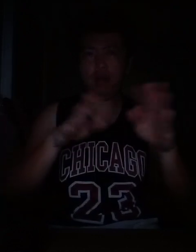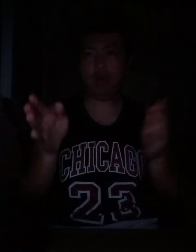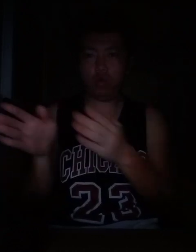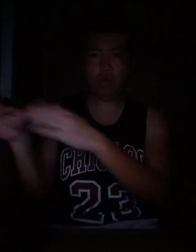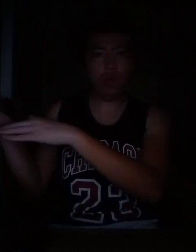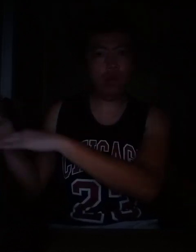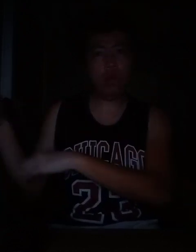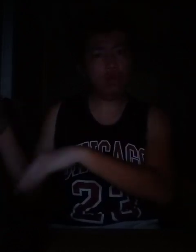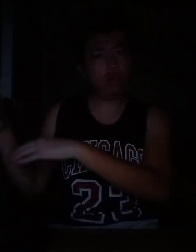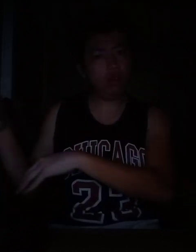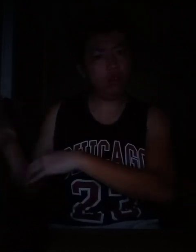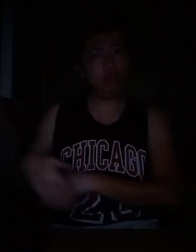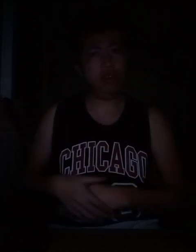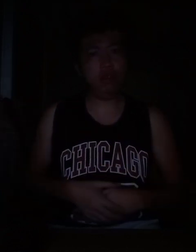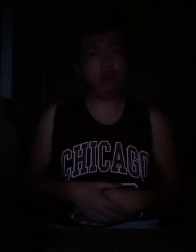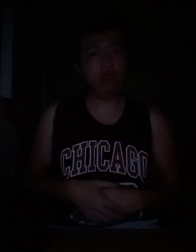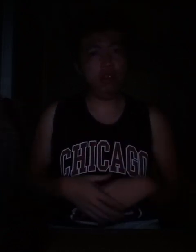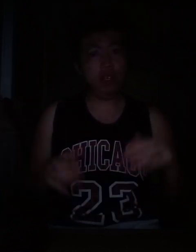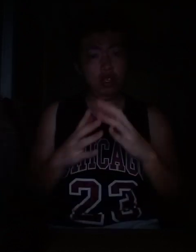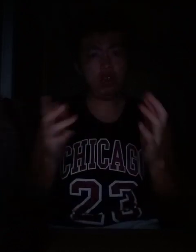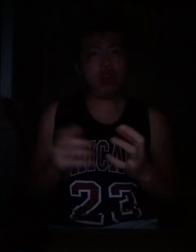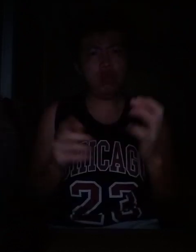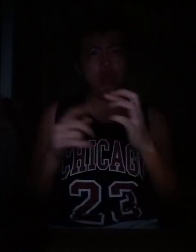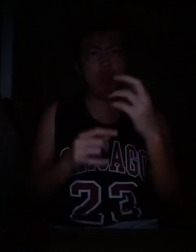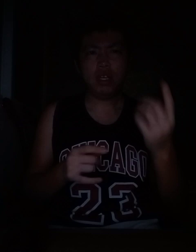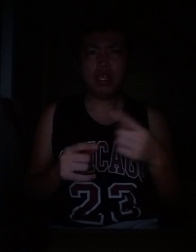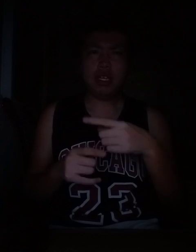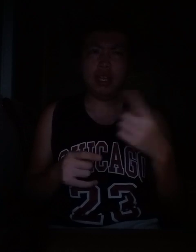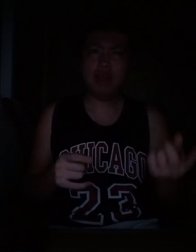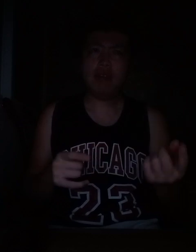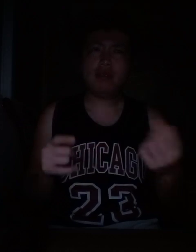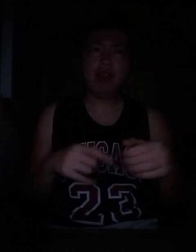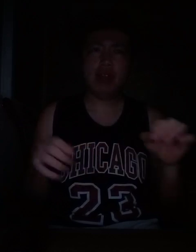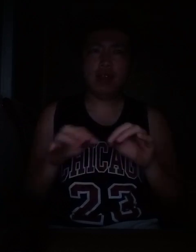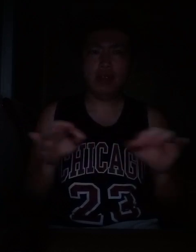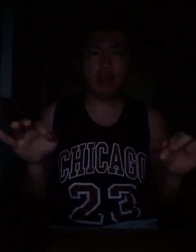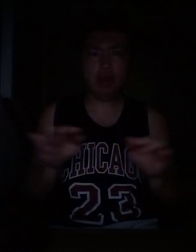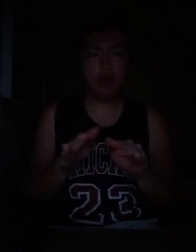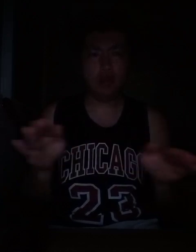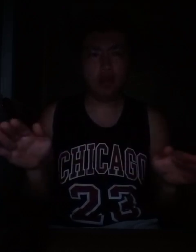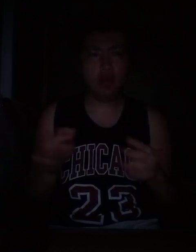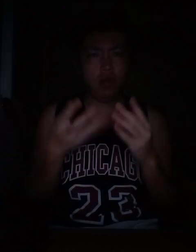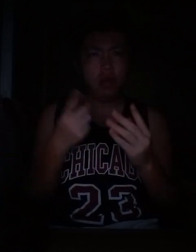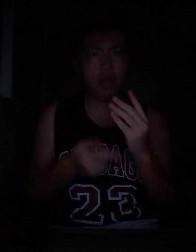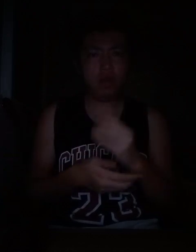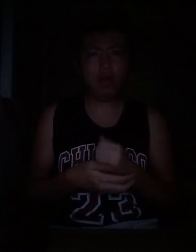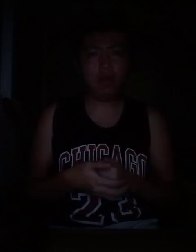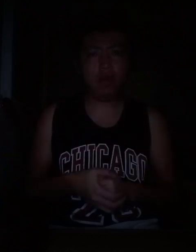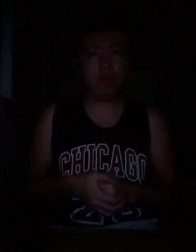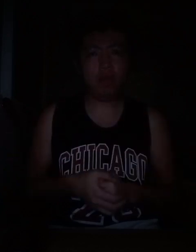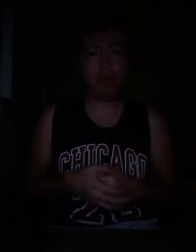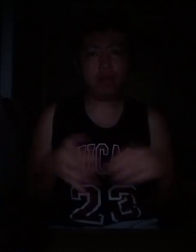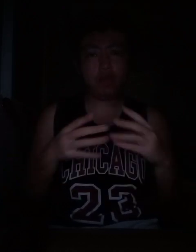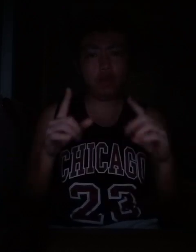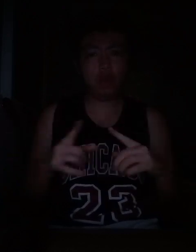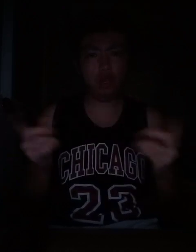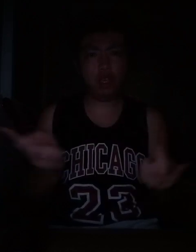바다를 지나겠습니다. 제주도는 목요일 새벽쯤 태풍이 최근접할 것으로 보이고요. 목요일 오전에 경남